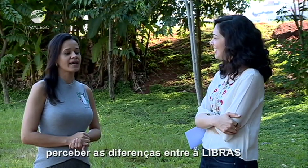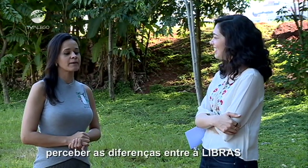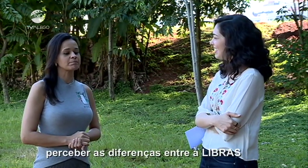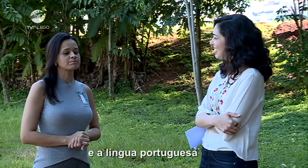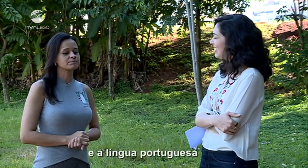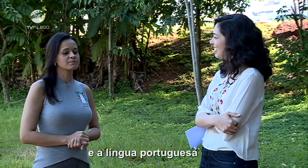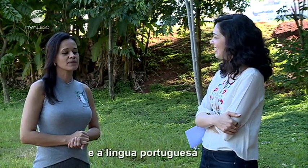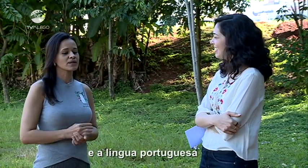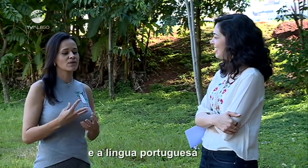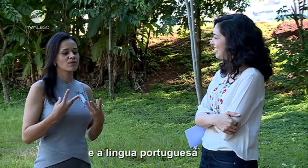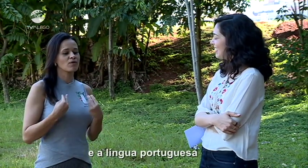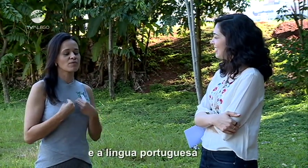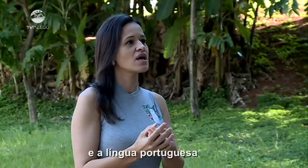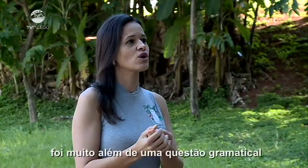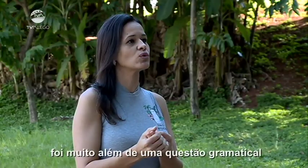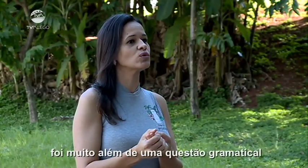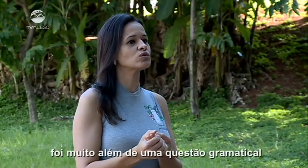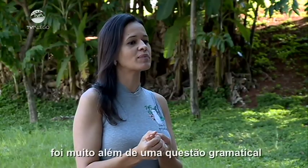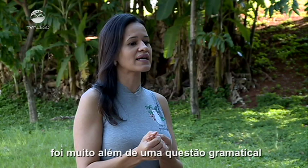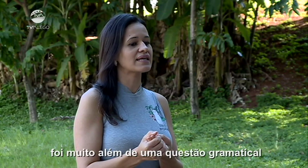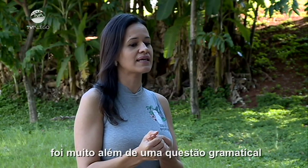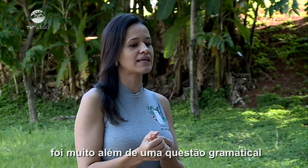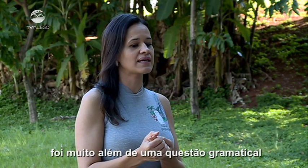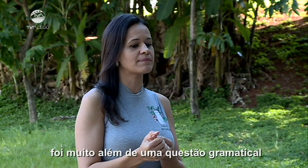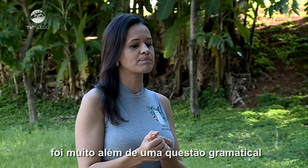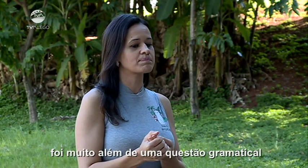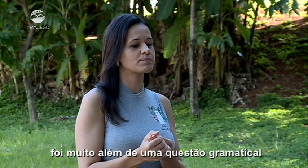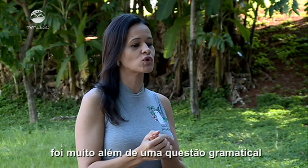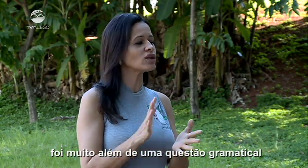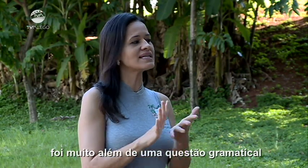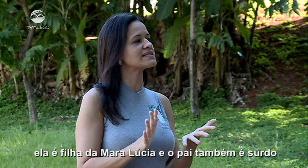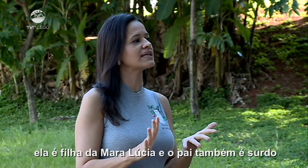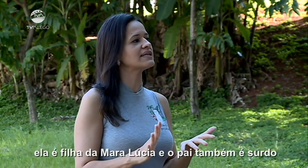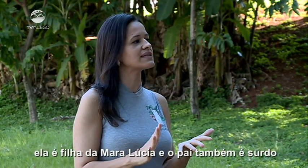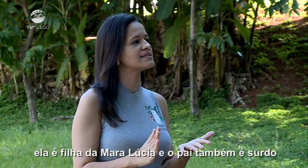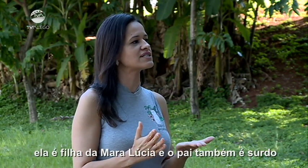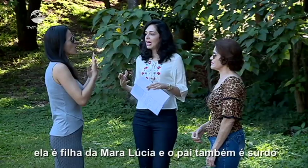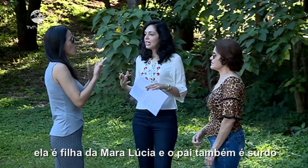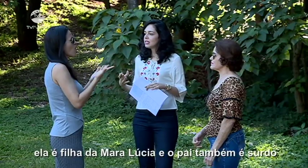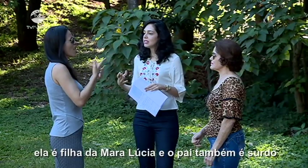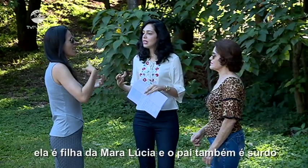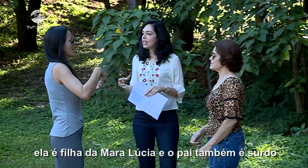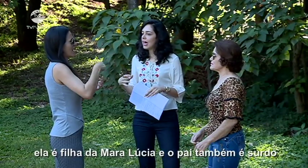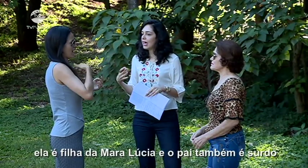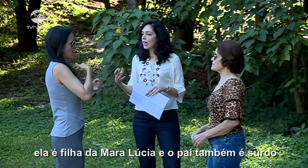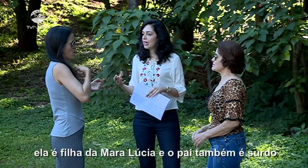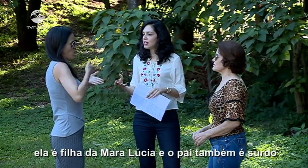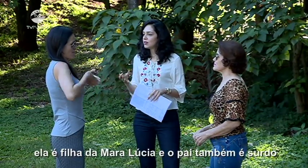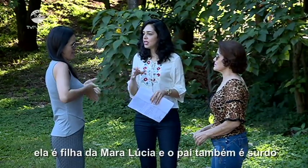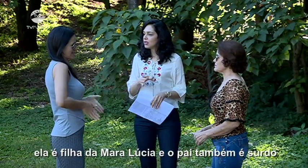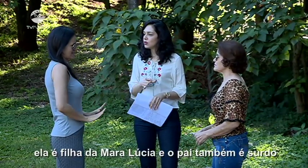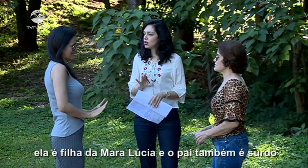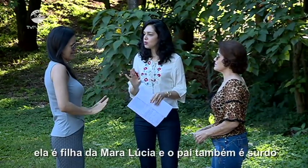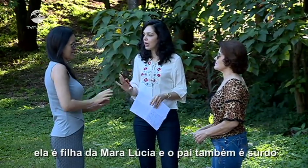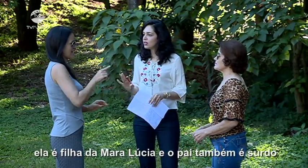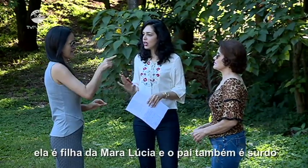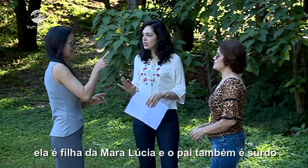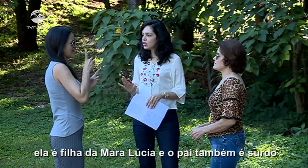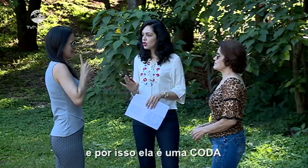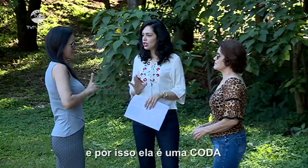e a língua portuguesa foi muito além de uma questão gramatical. Ela é filha da Mara Lúcia e o pai também é surdo, e por isso ela é